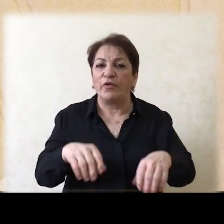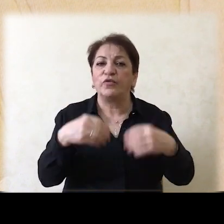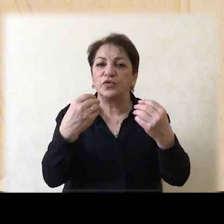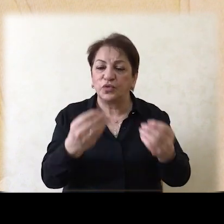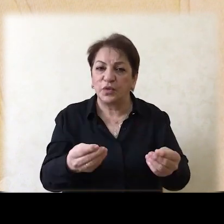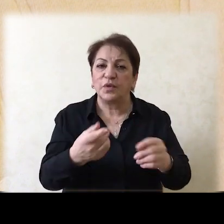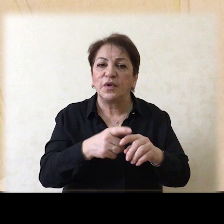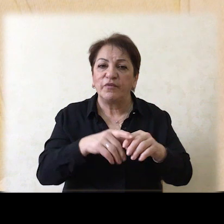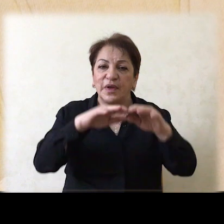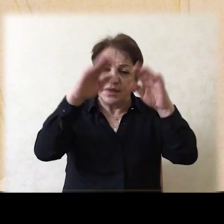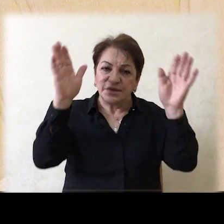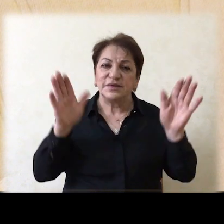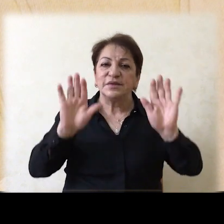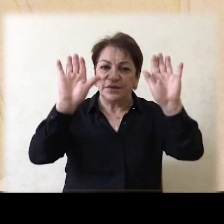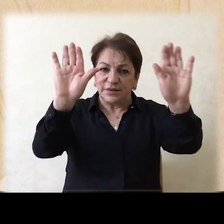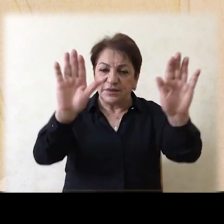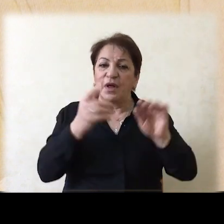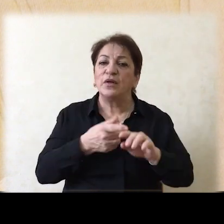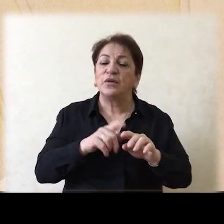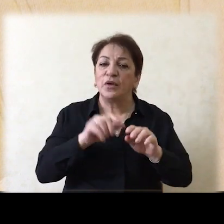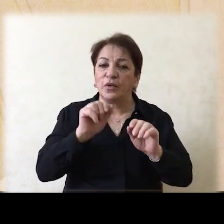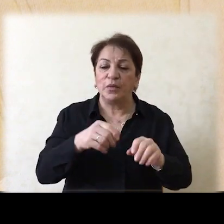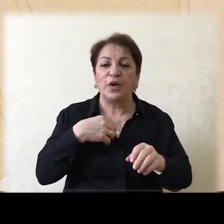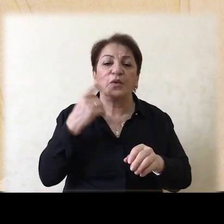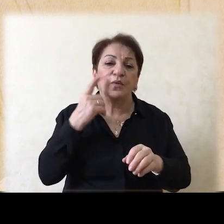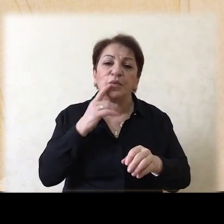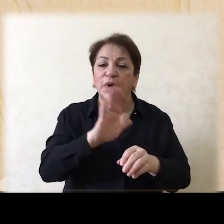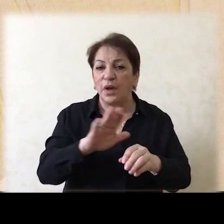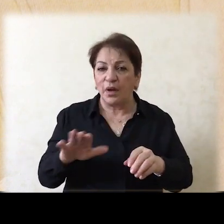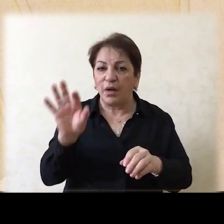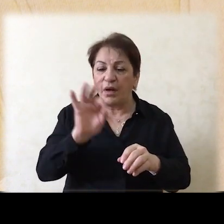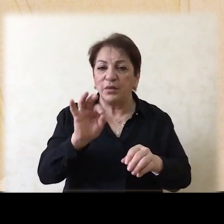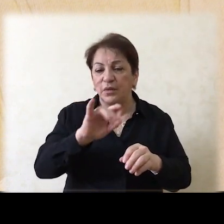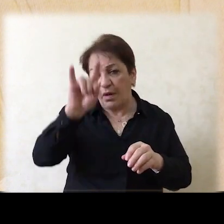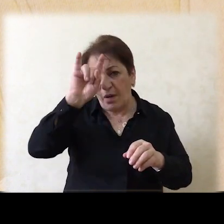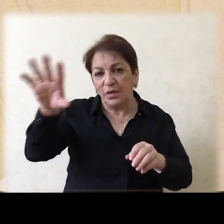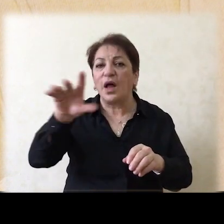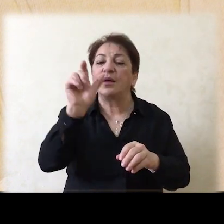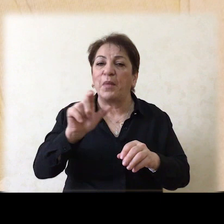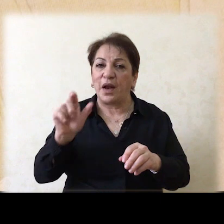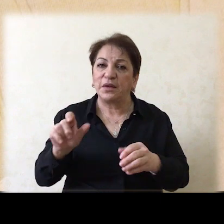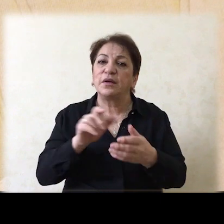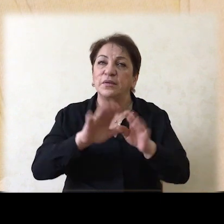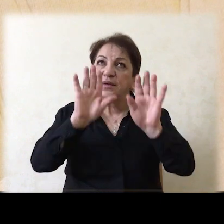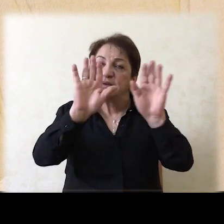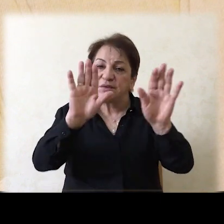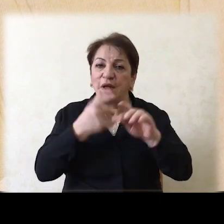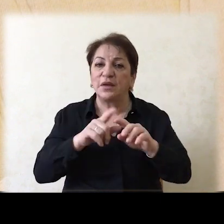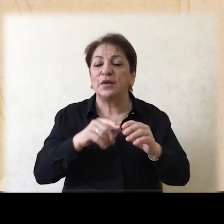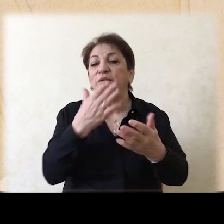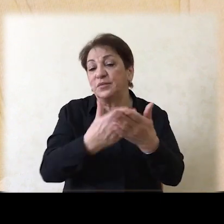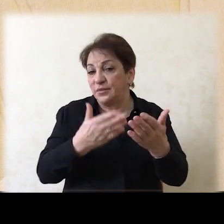հրաշալի հնարավորությունները։ Եվ այդ ստենդով, որտեղ ներկայացված են իսկական խանգարում ունեցող տարբեր հանրահայտ մարդիկ,